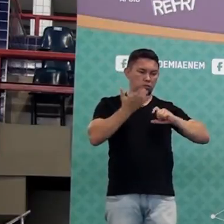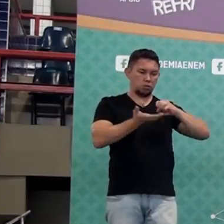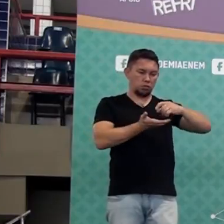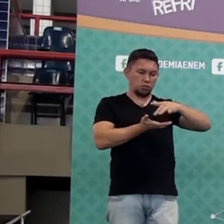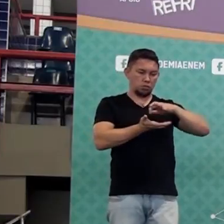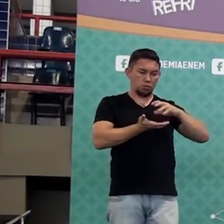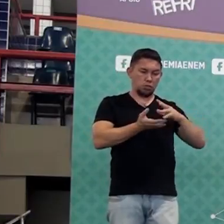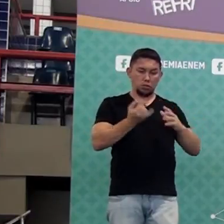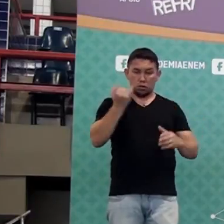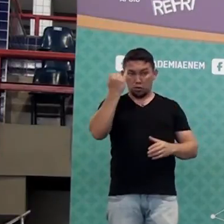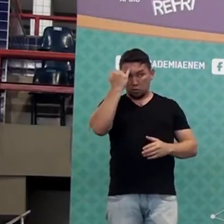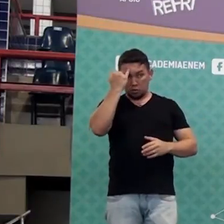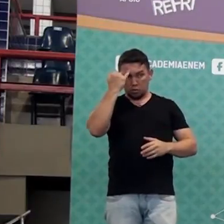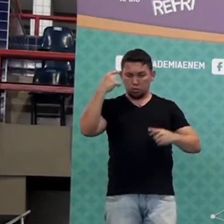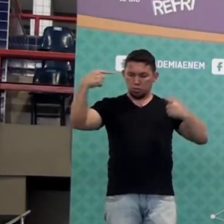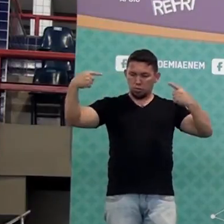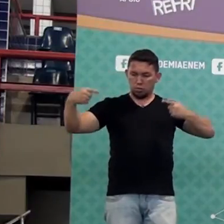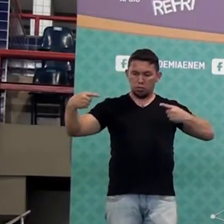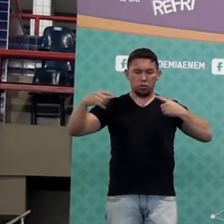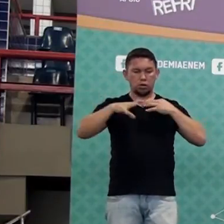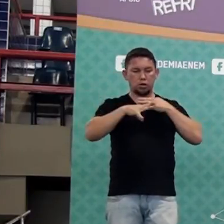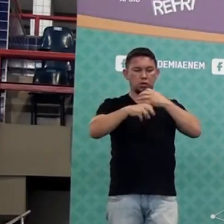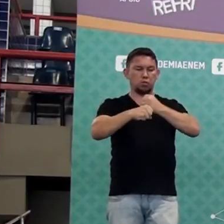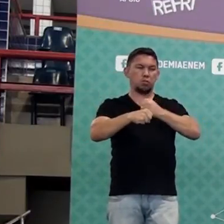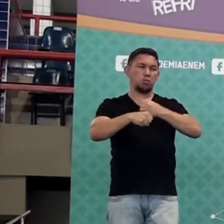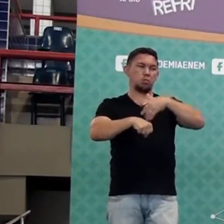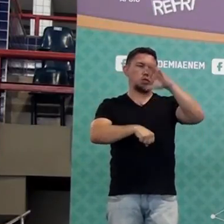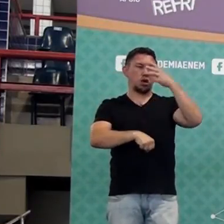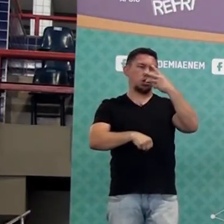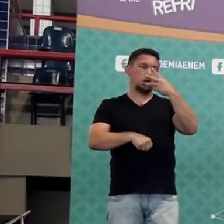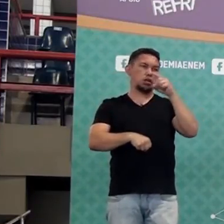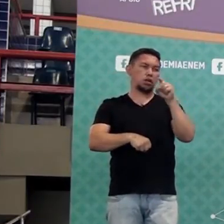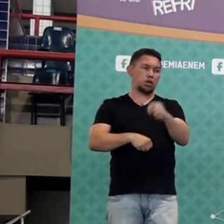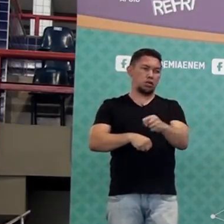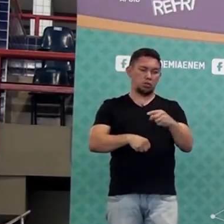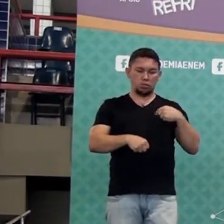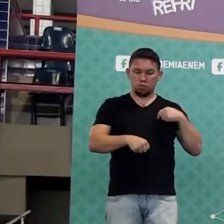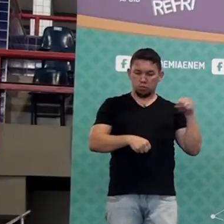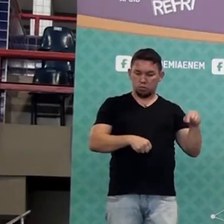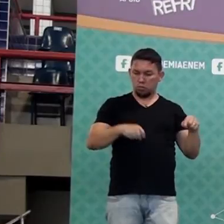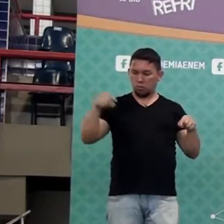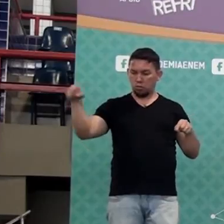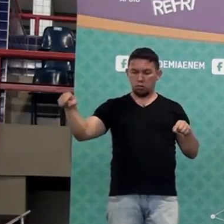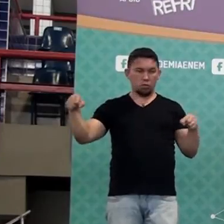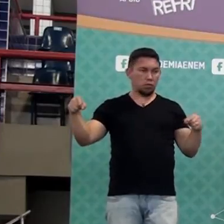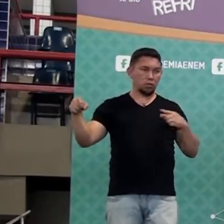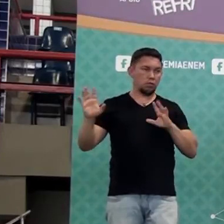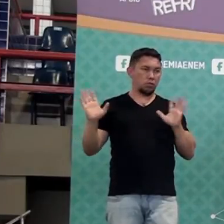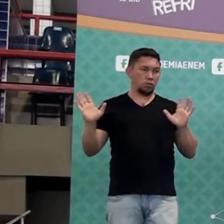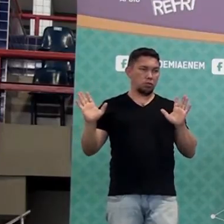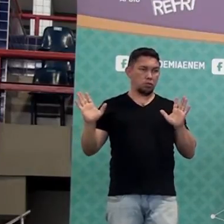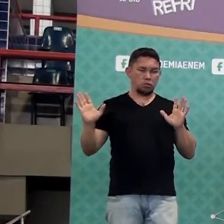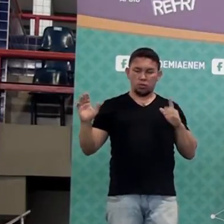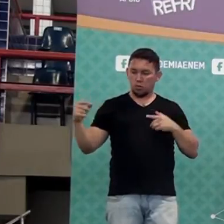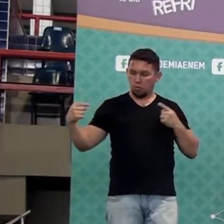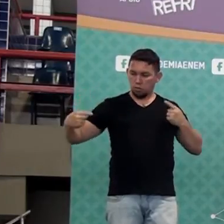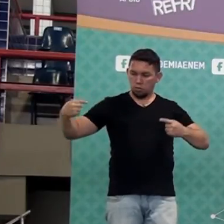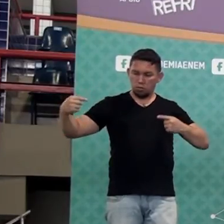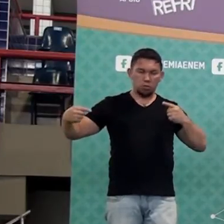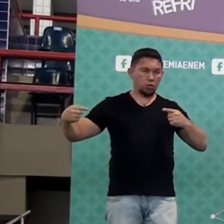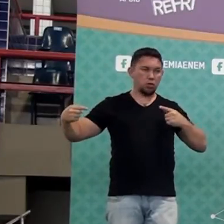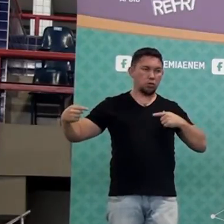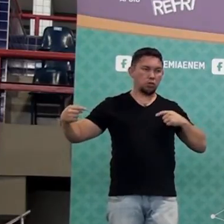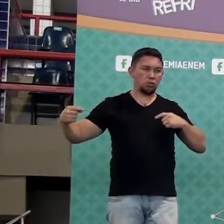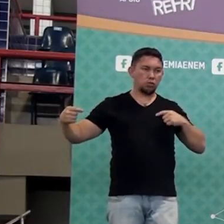e o Paquistão, eles brigam lá há mais de 3.000 anos. Se um tiver arma nuclear e o outro não tiver, quem não tiver se lasca. Então o Paquistão